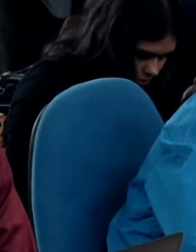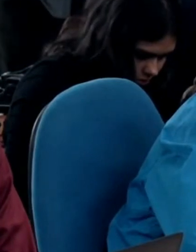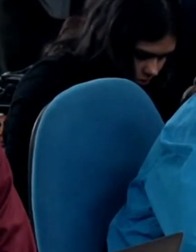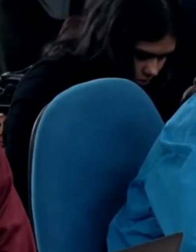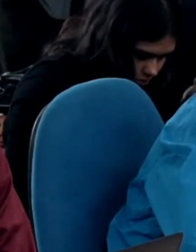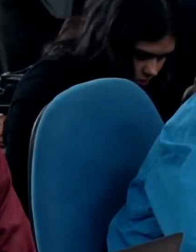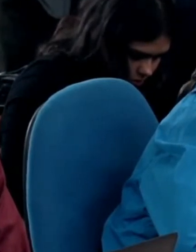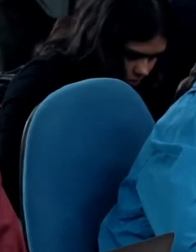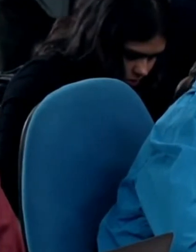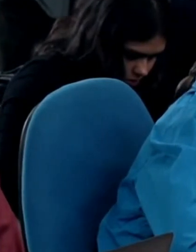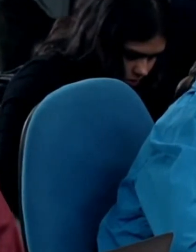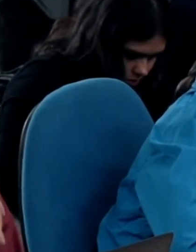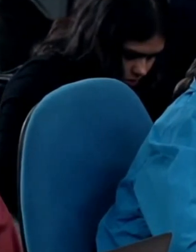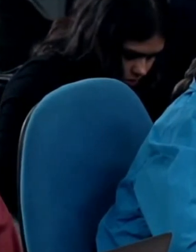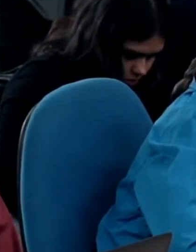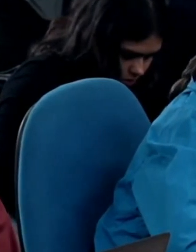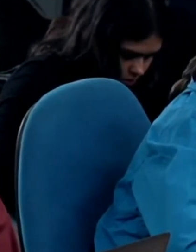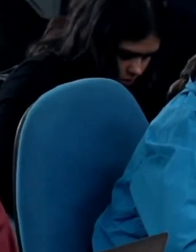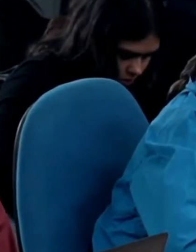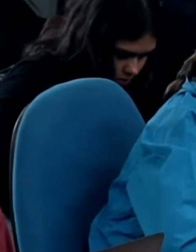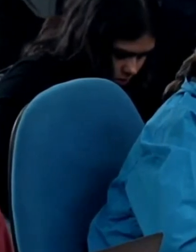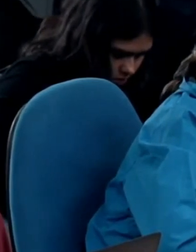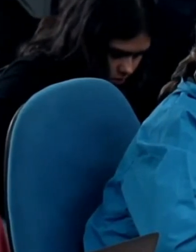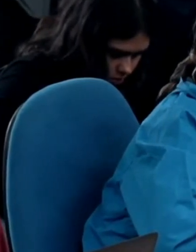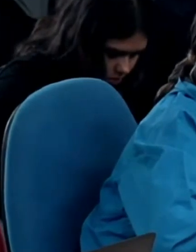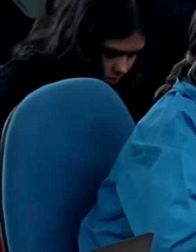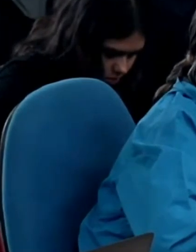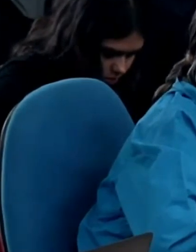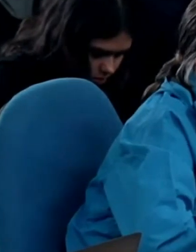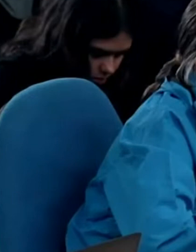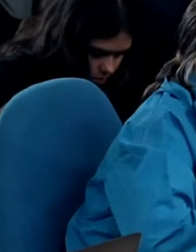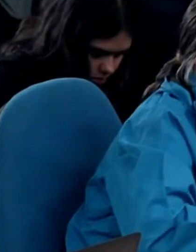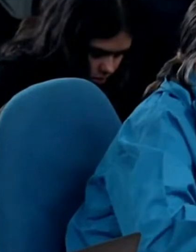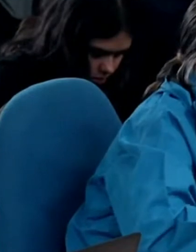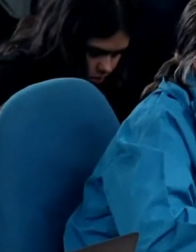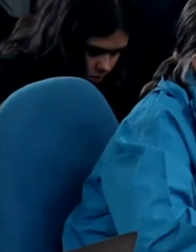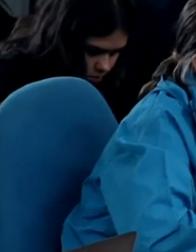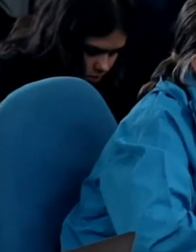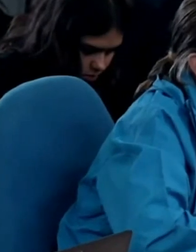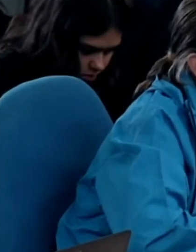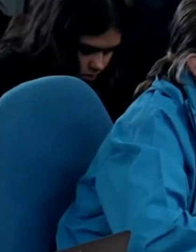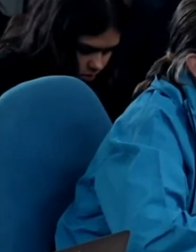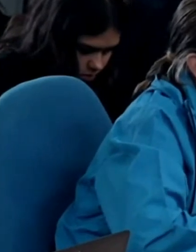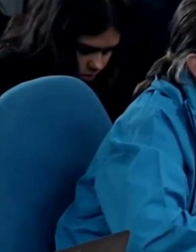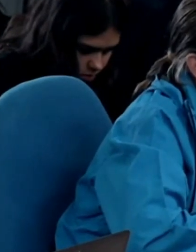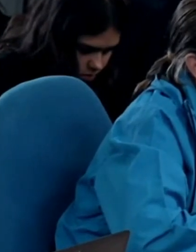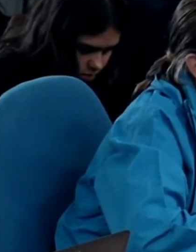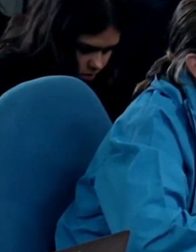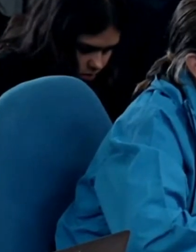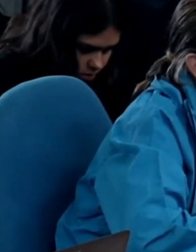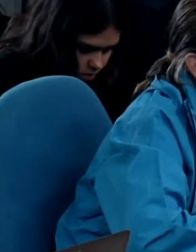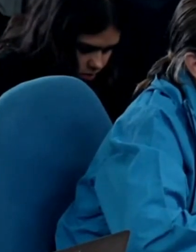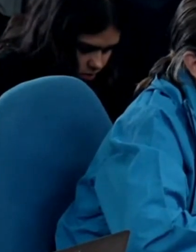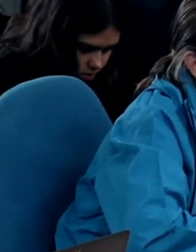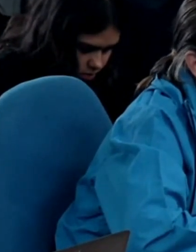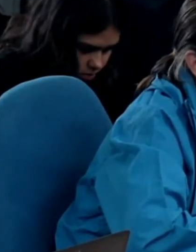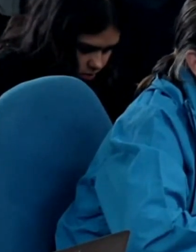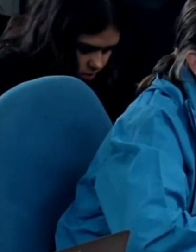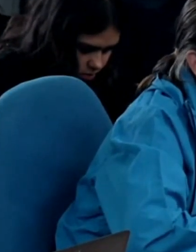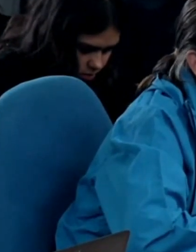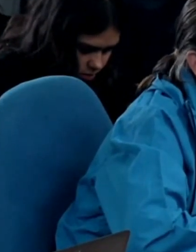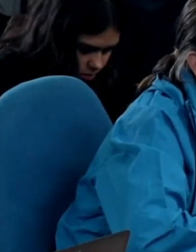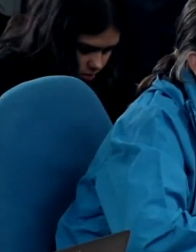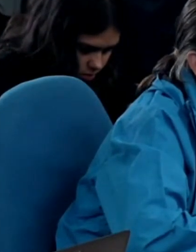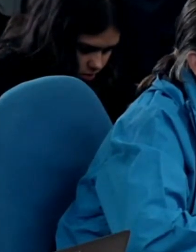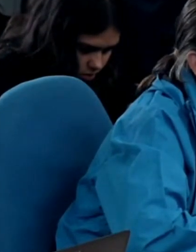muchos ciudadanos pues después de María. En cuestiones de salud mental, se habló de los medicamentos y todo, pero en cuestiones de salud mental, ¿está abriendo algún